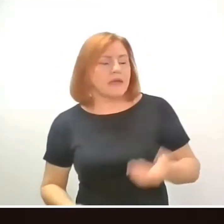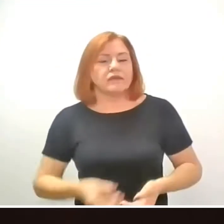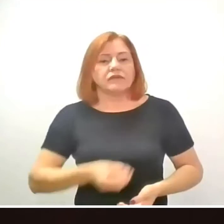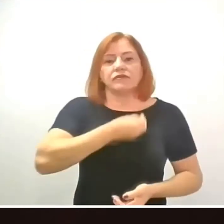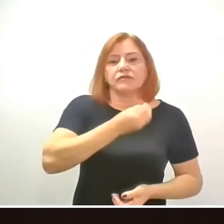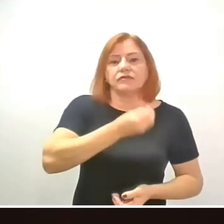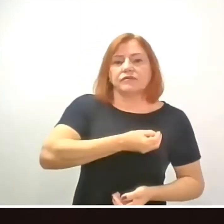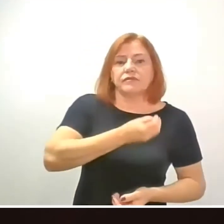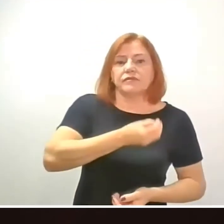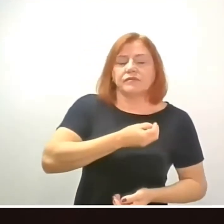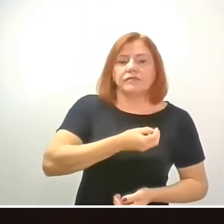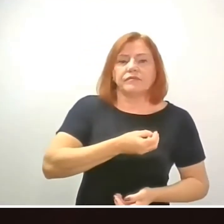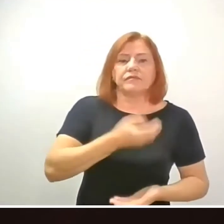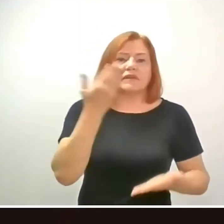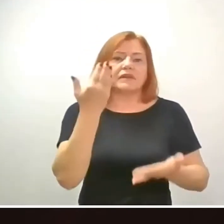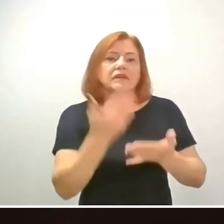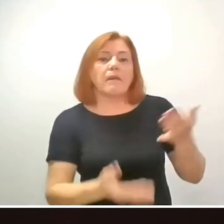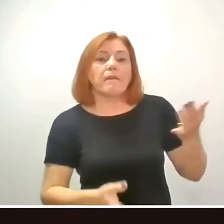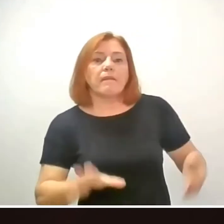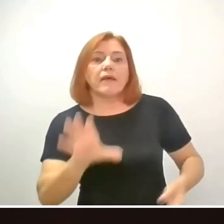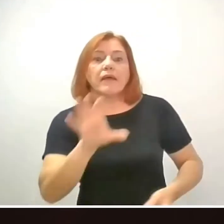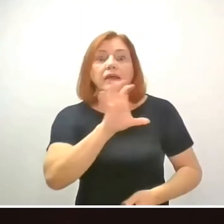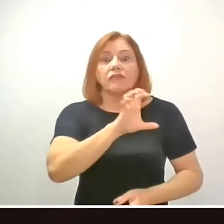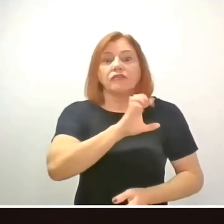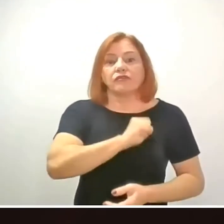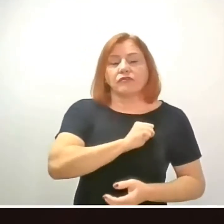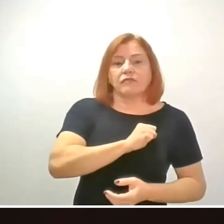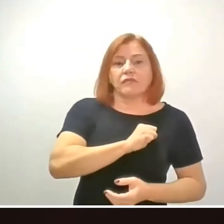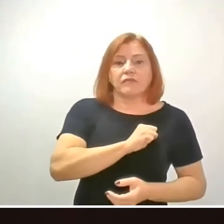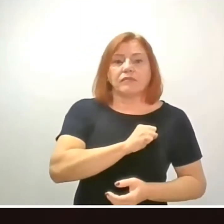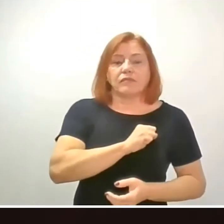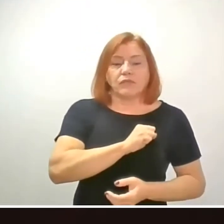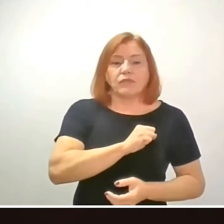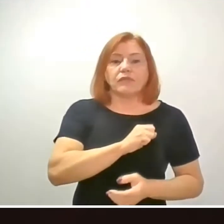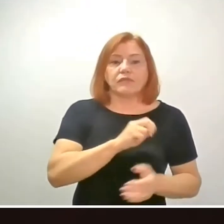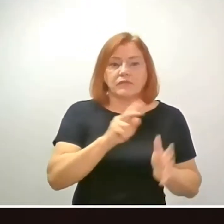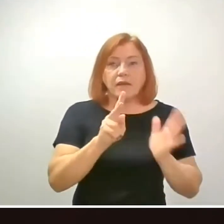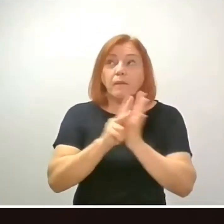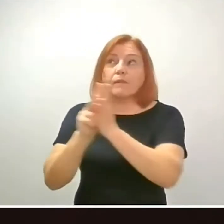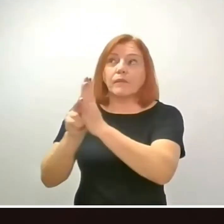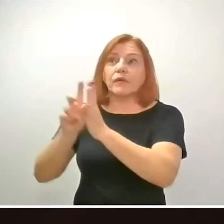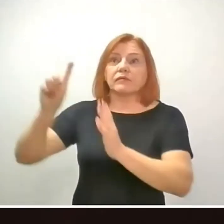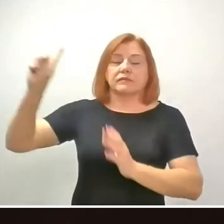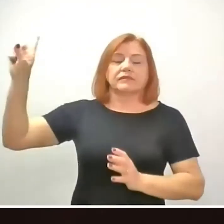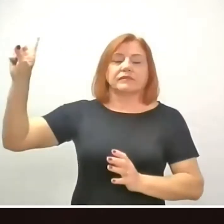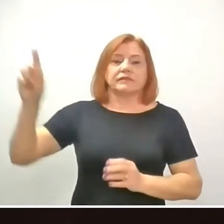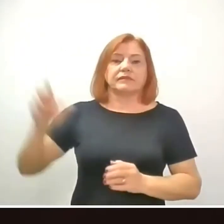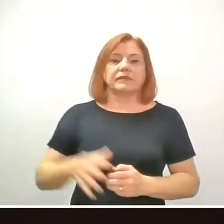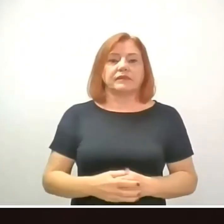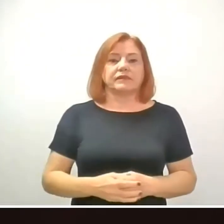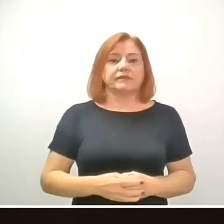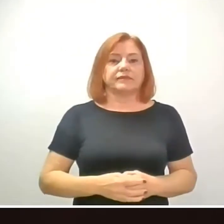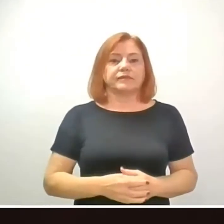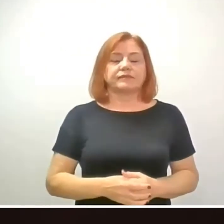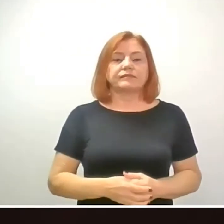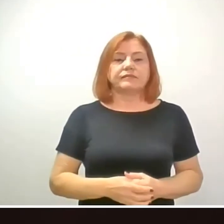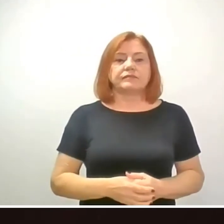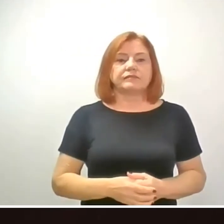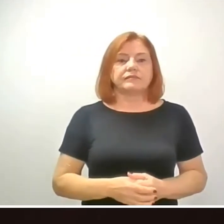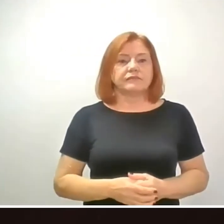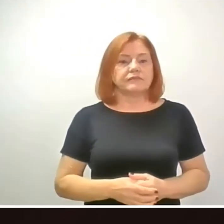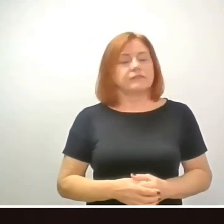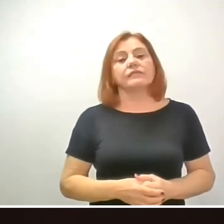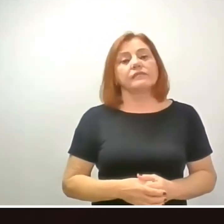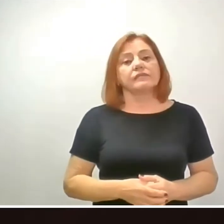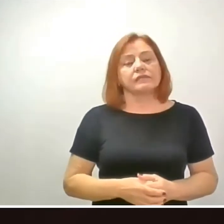Então, a repreensão que o Senhor fez com a igreja em Éfeso é que vocês abandonaram